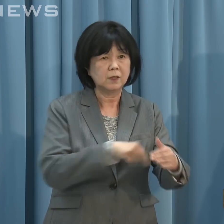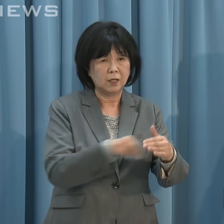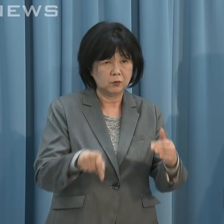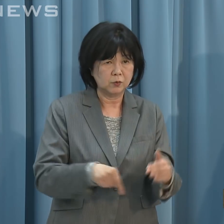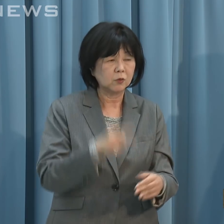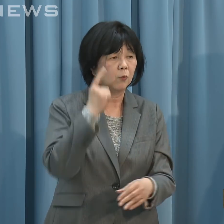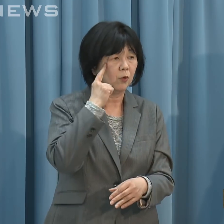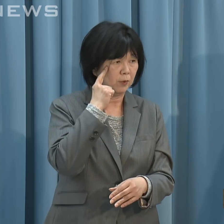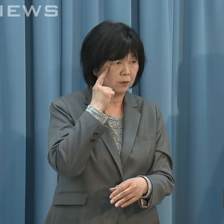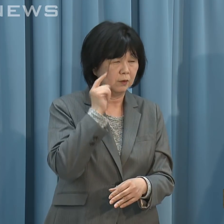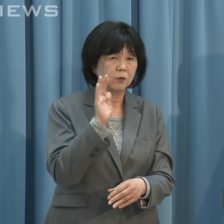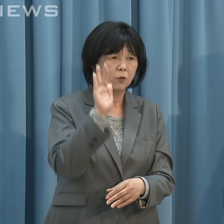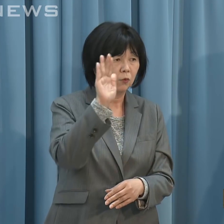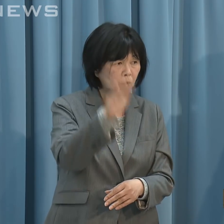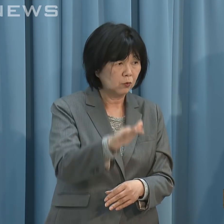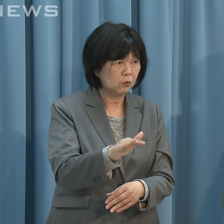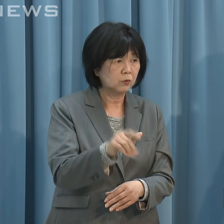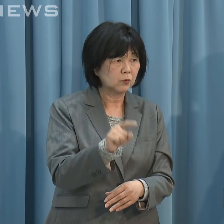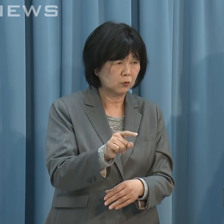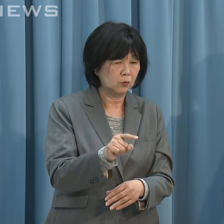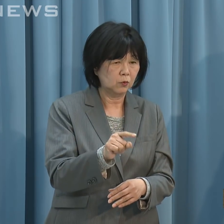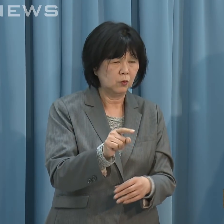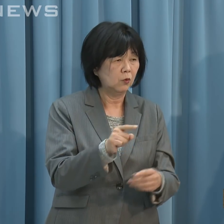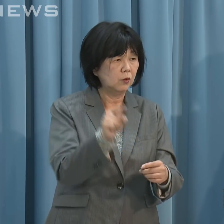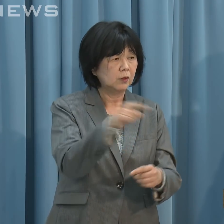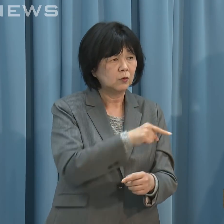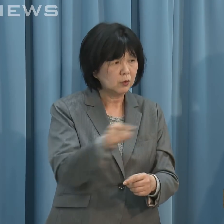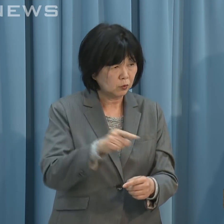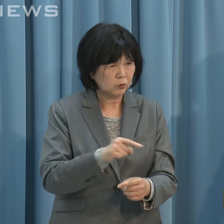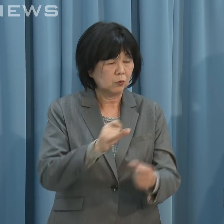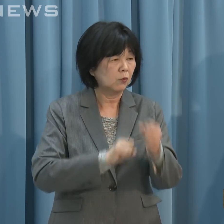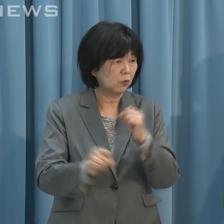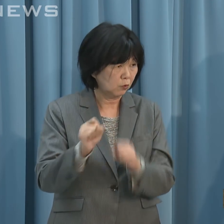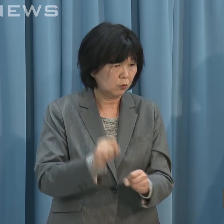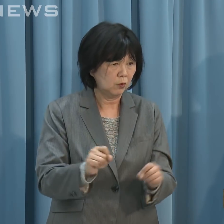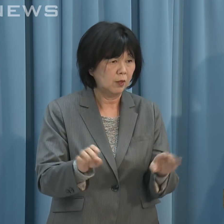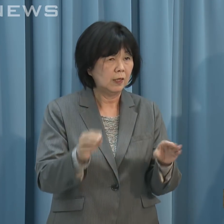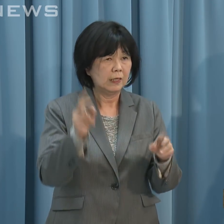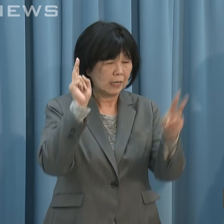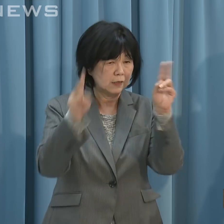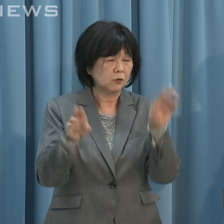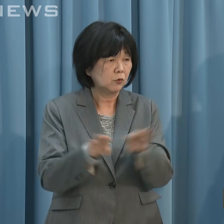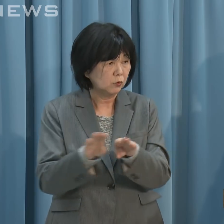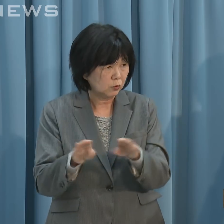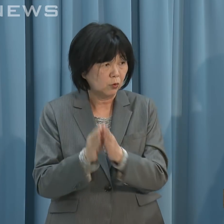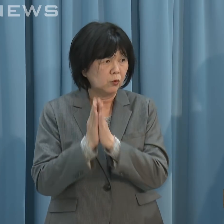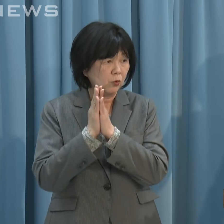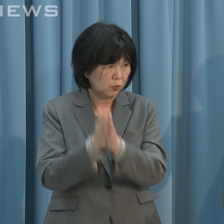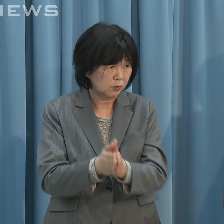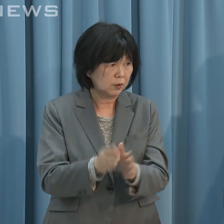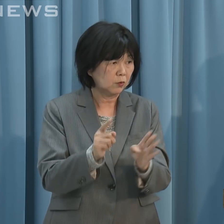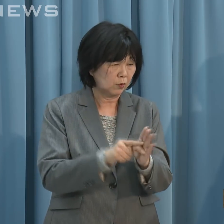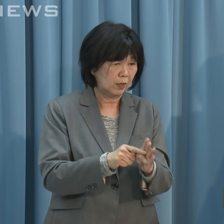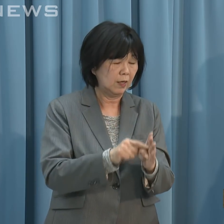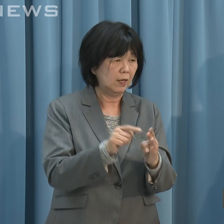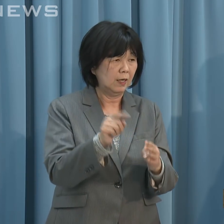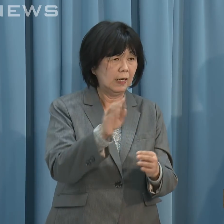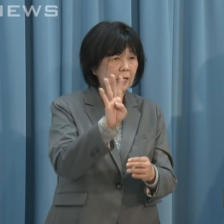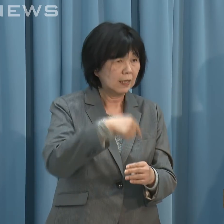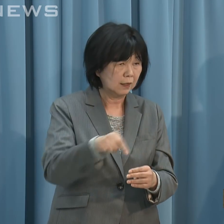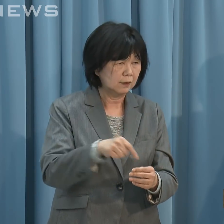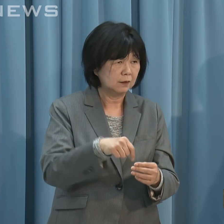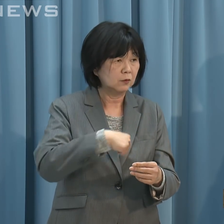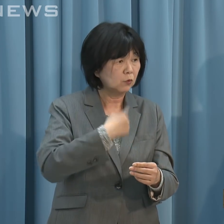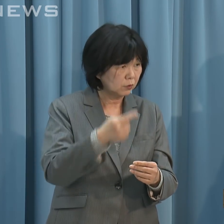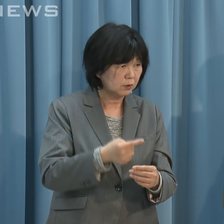はい、まあ、そこごとの結果を見ていて休養要請したりとかいうときに、例えばその県独自で、休